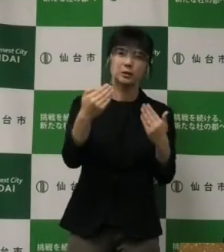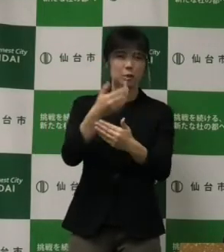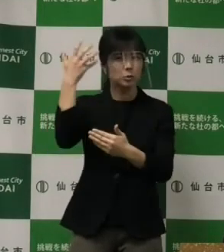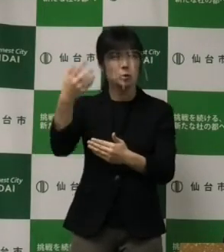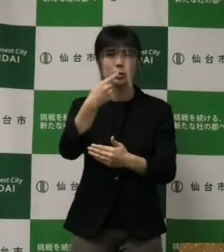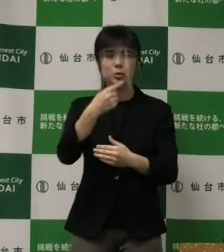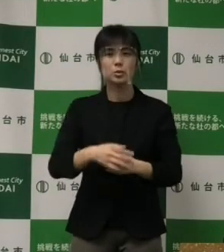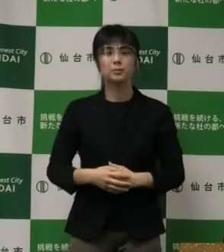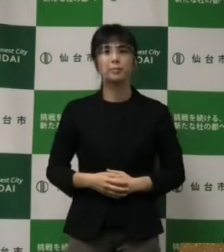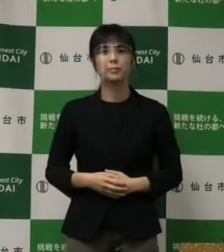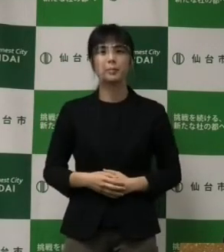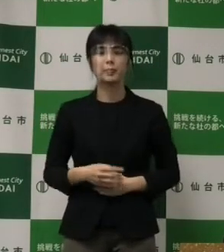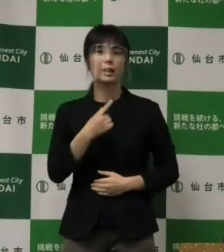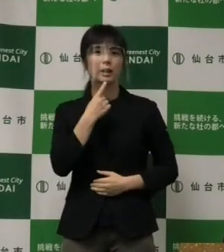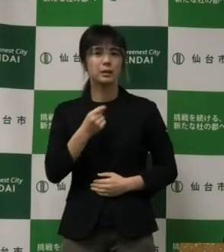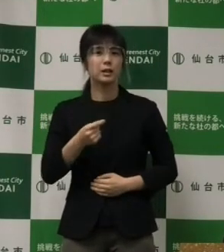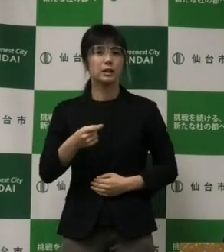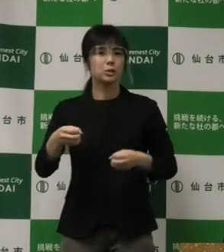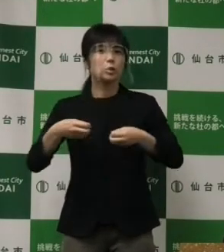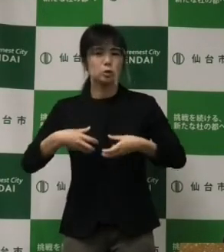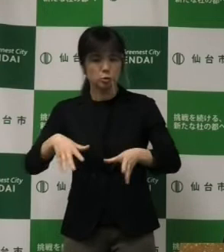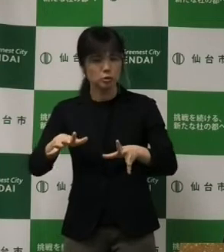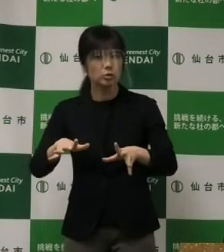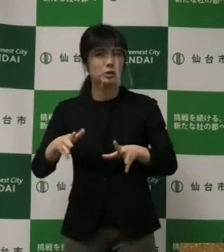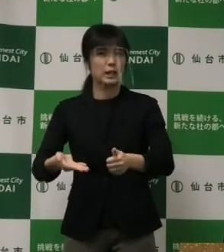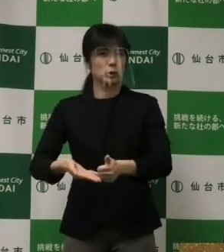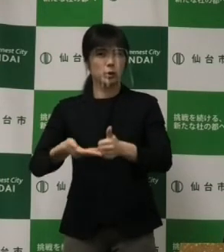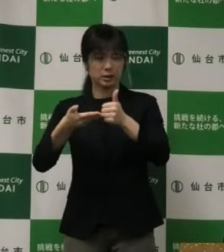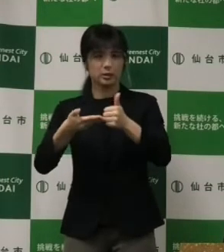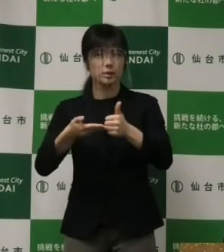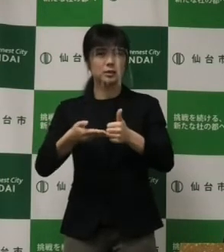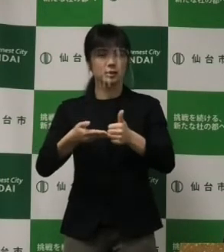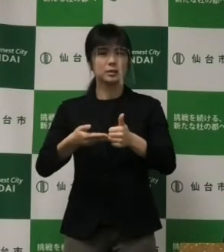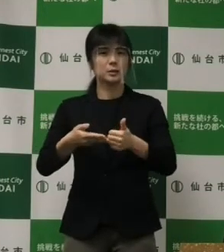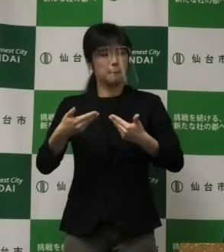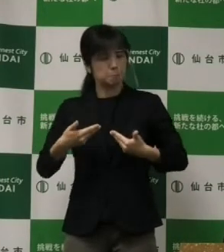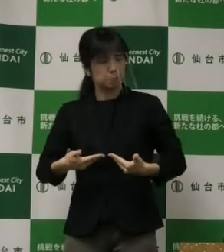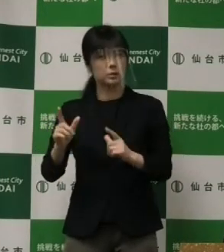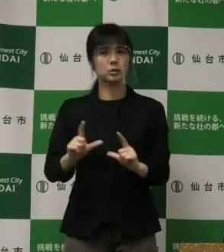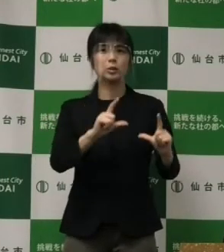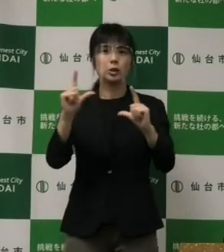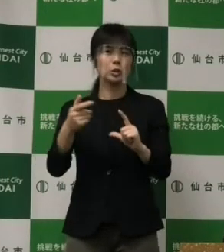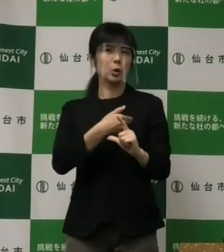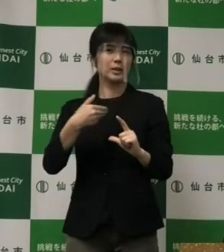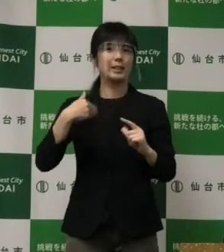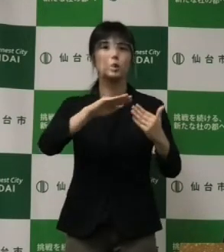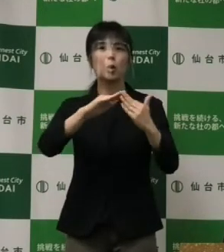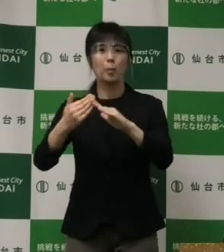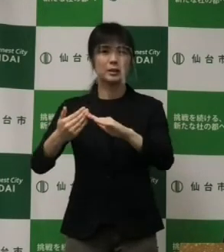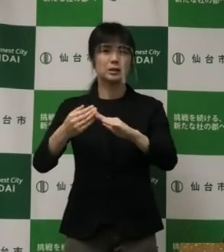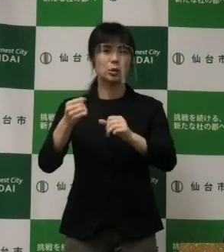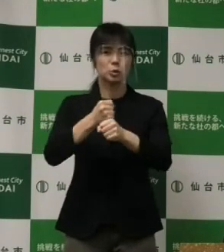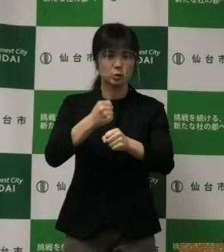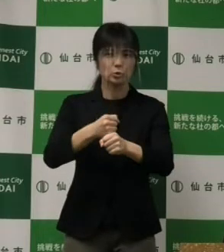子どもを産み育て安心して暮らしていただけるような、そ そんな町を作っていかなくちゃいけないという